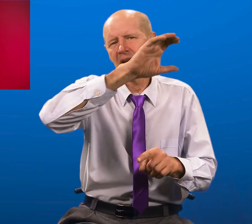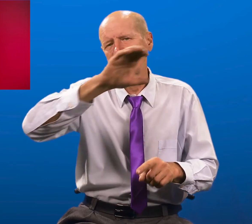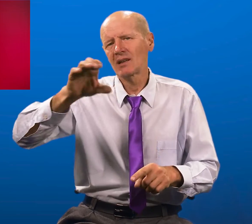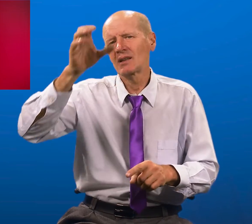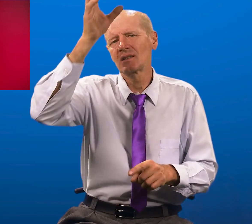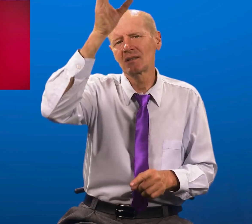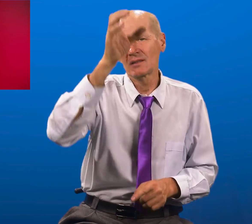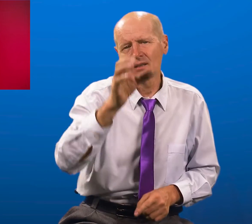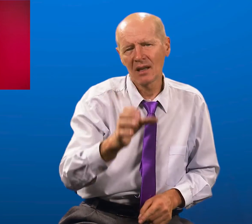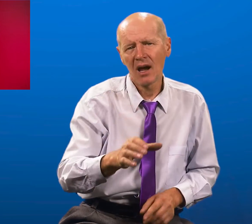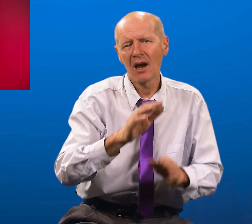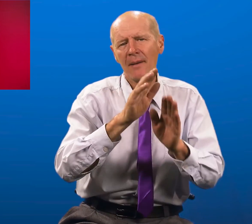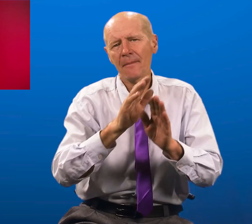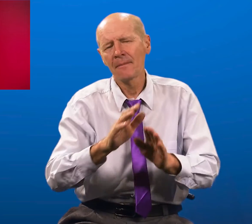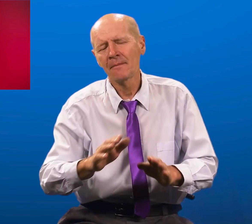креста.